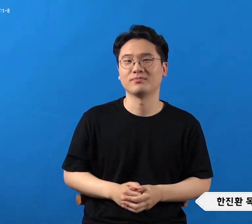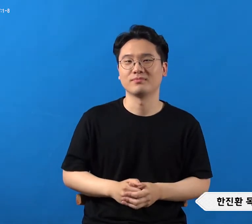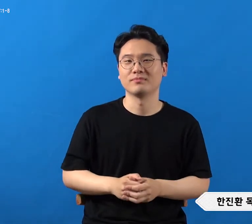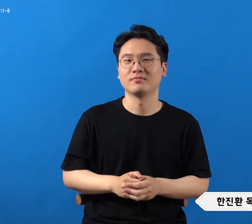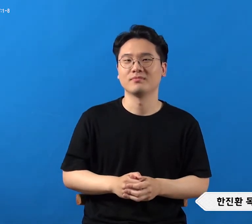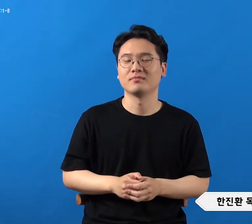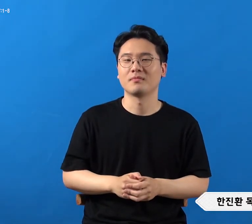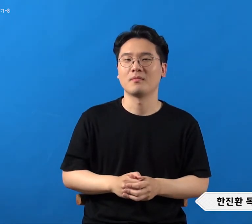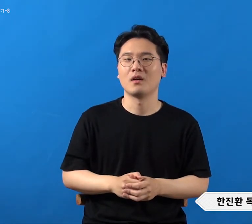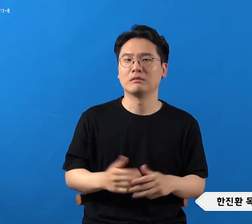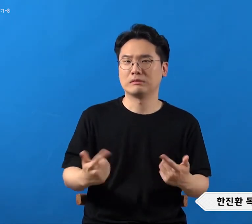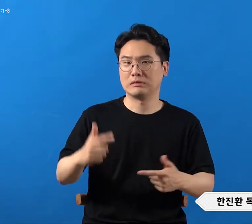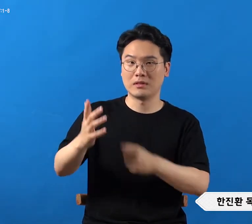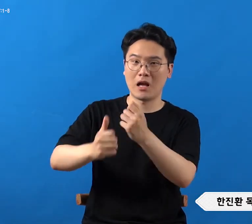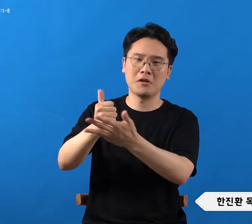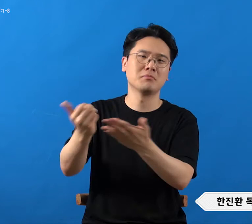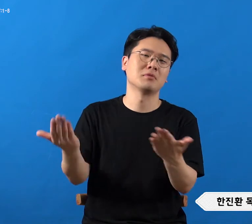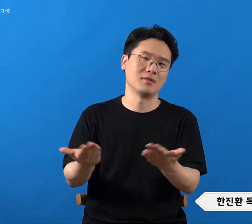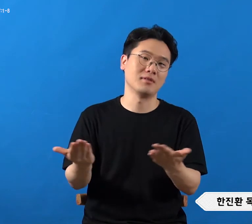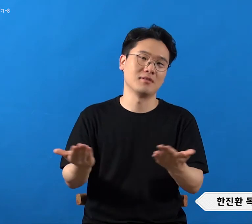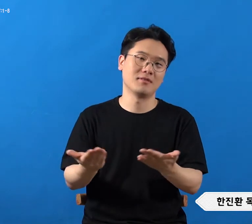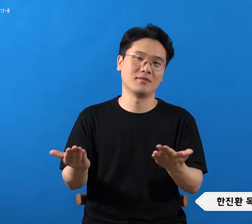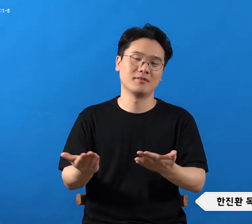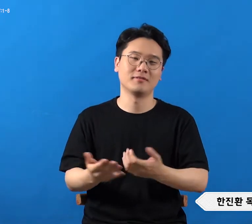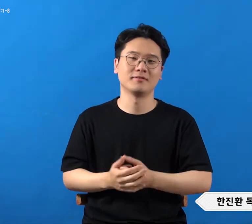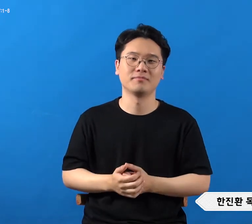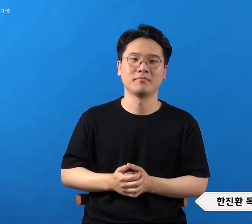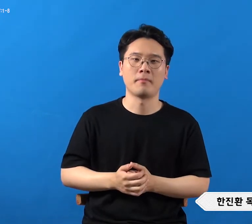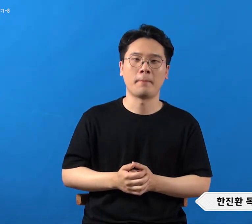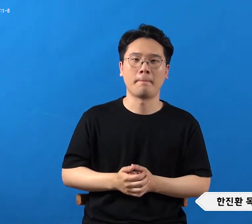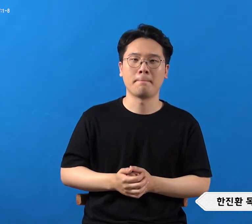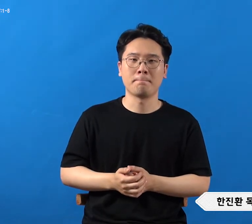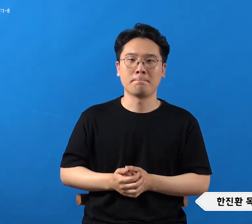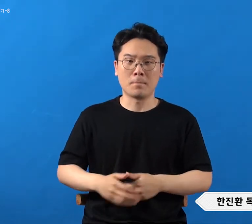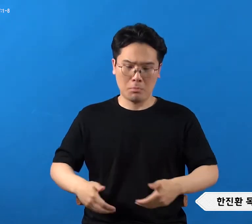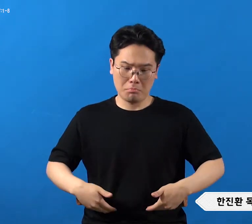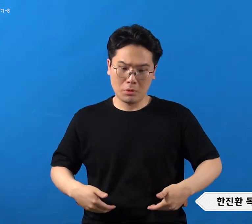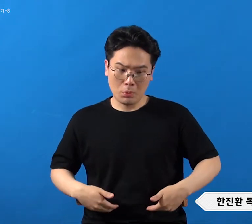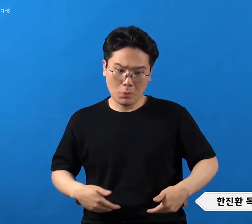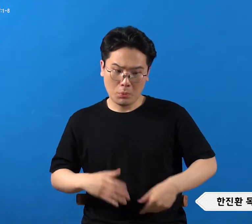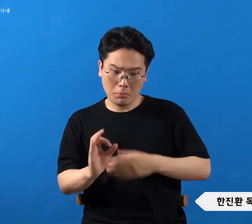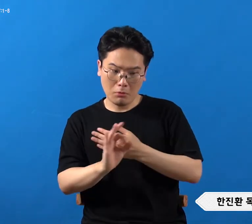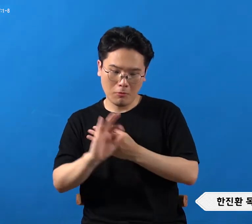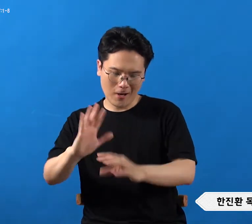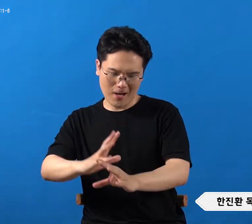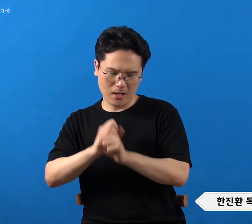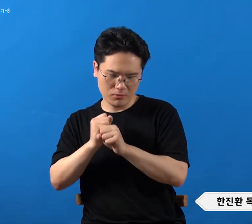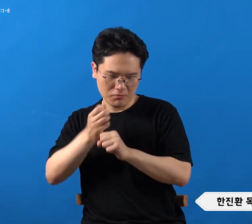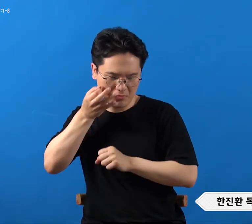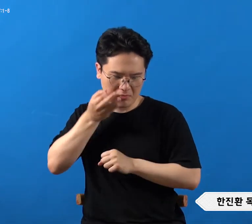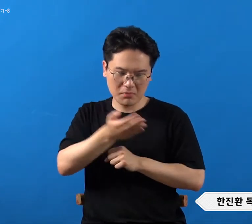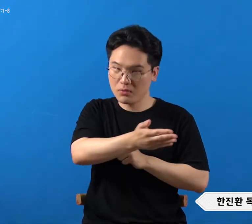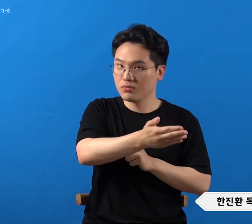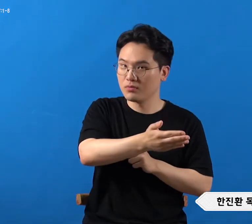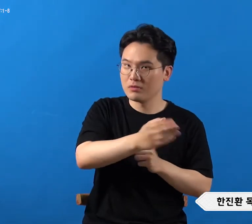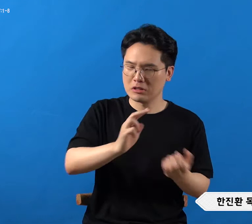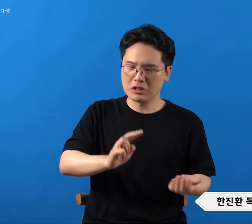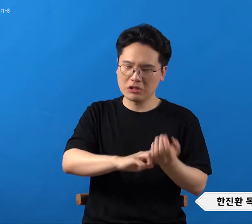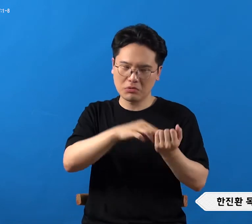하시는 창조주의 일인데 필요가 있으면 압축해서 보여주시는 것은 아무 문제가 아니죠.